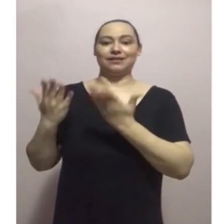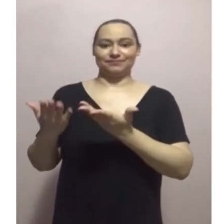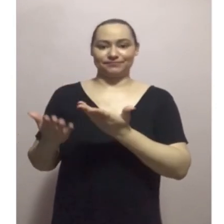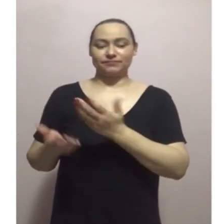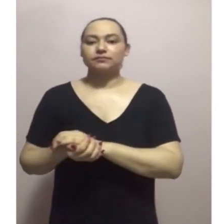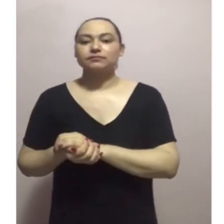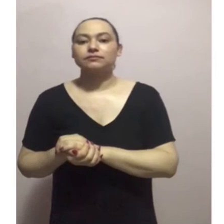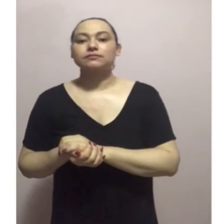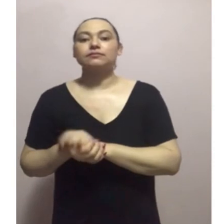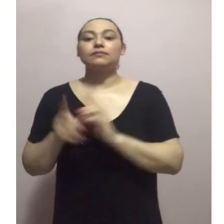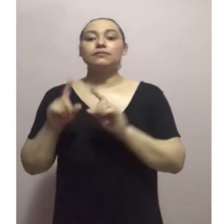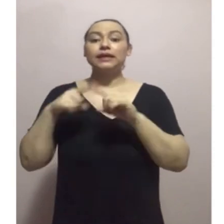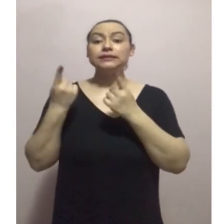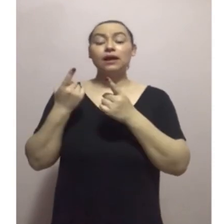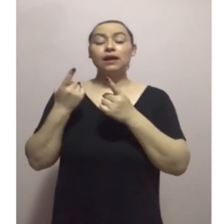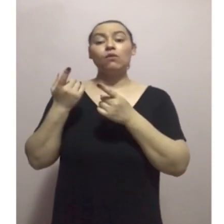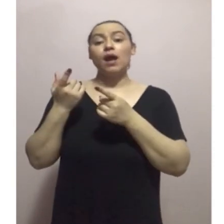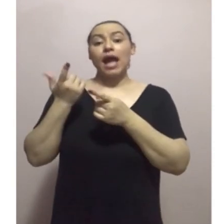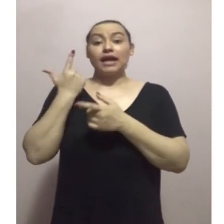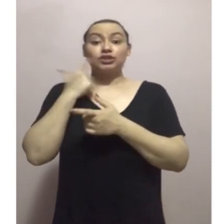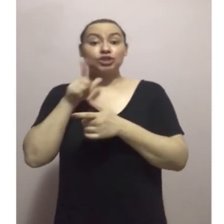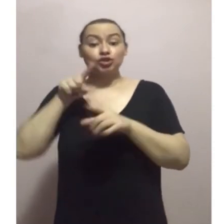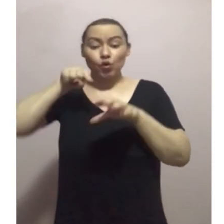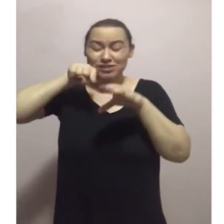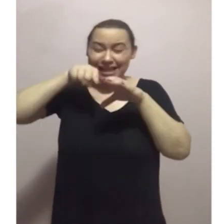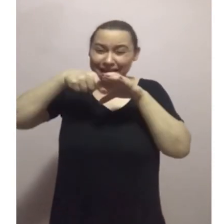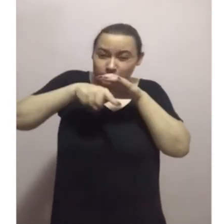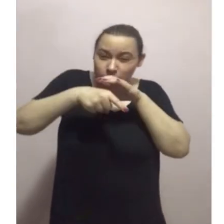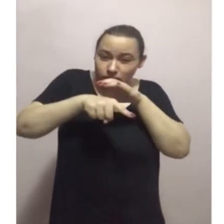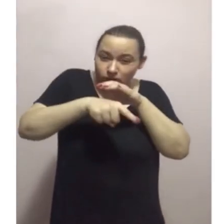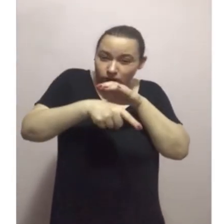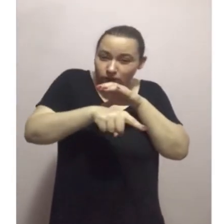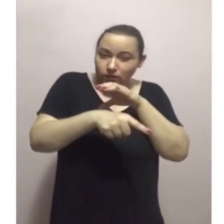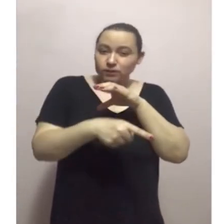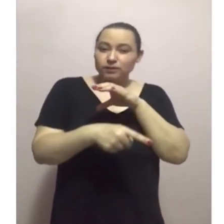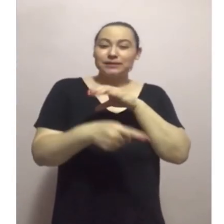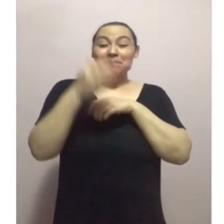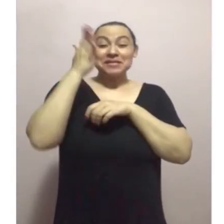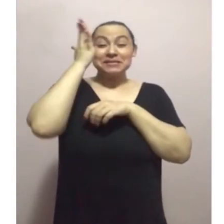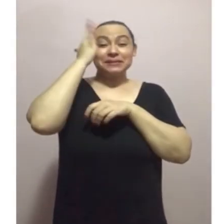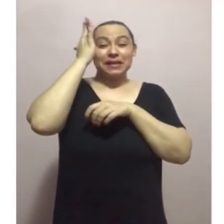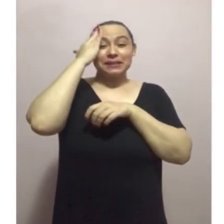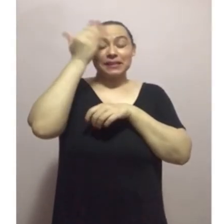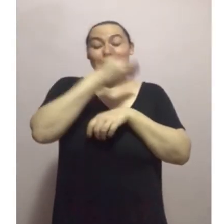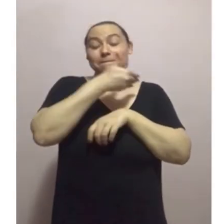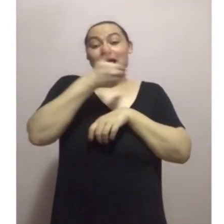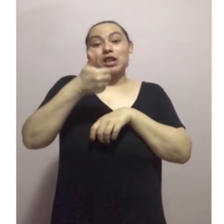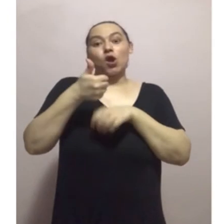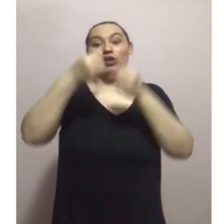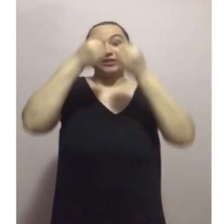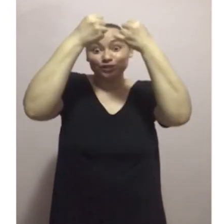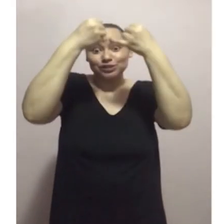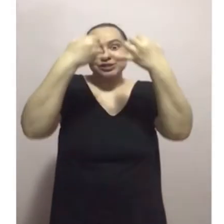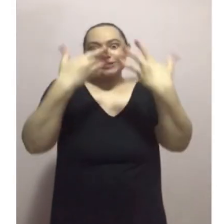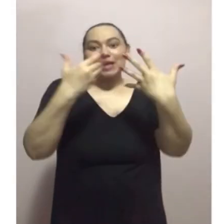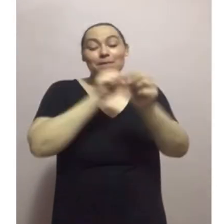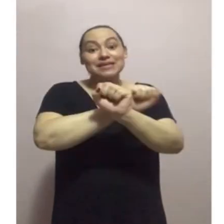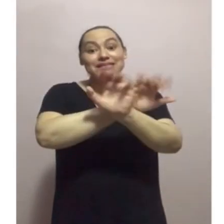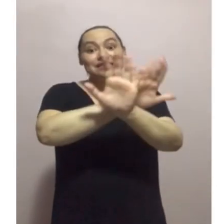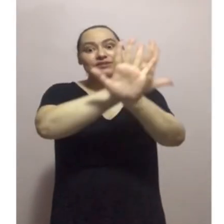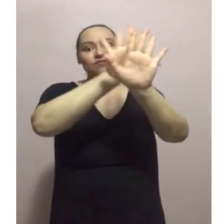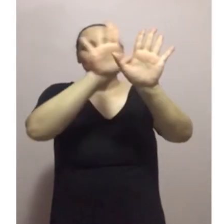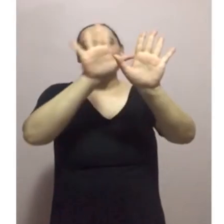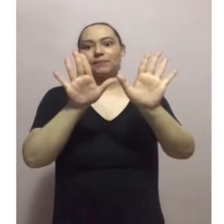vivendo. E a gente aprofunda esse terceiro eixo e intitula como cena web, né?